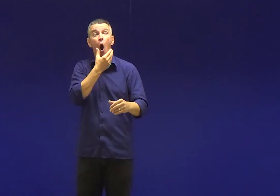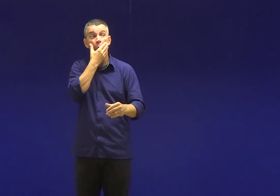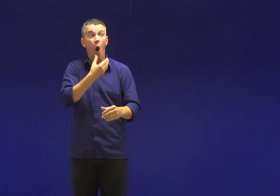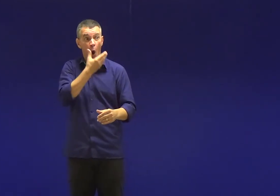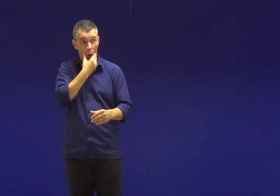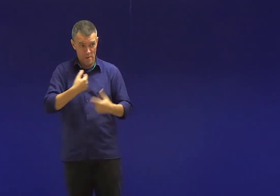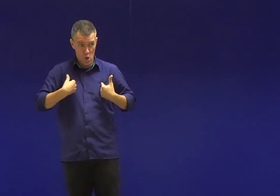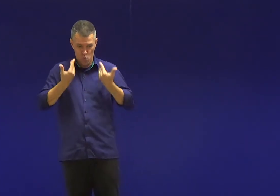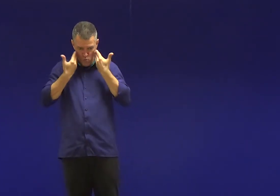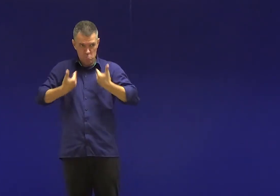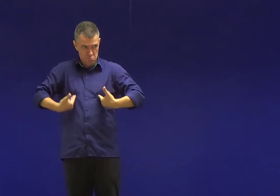família.